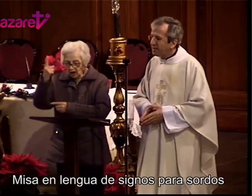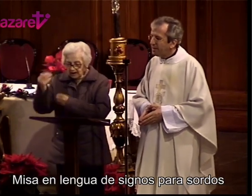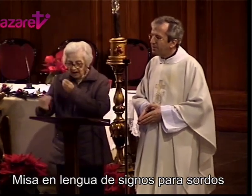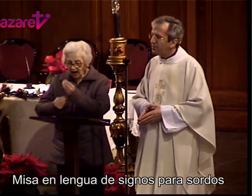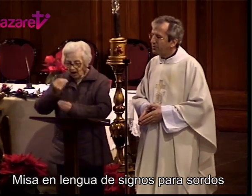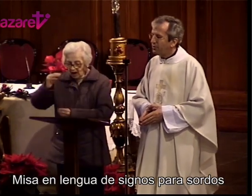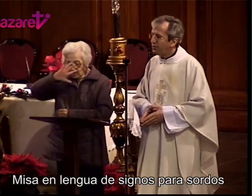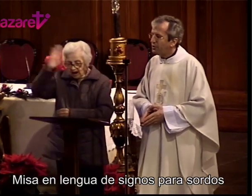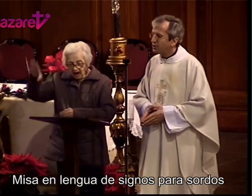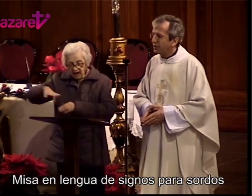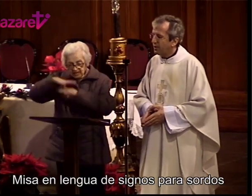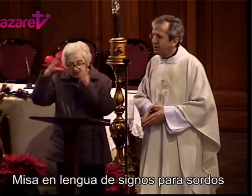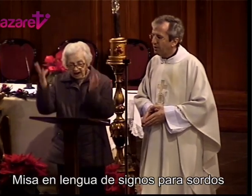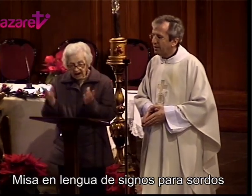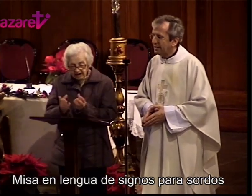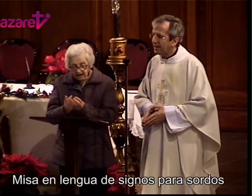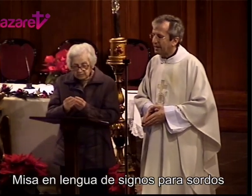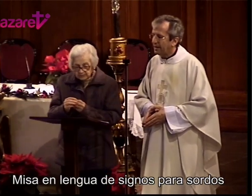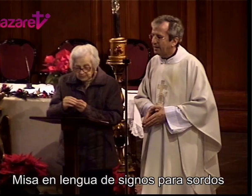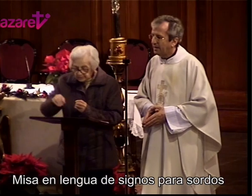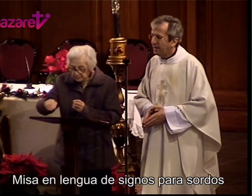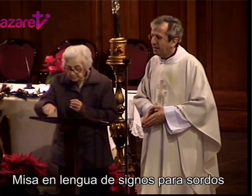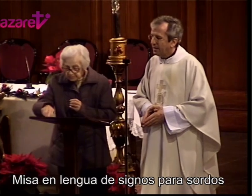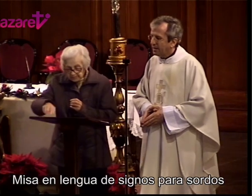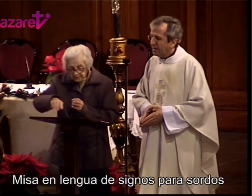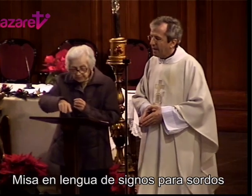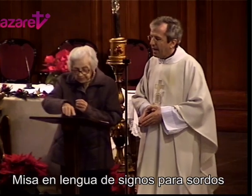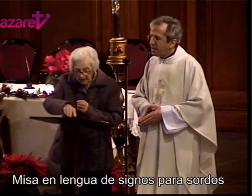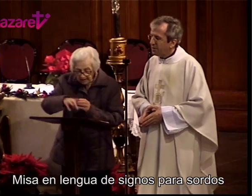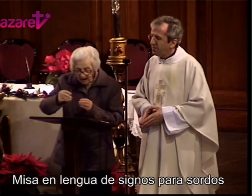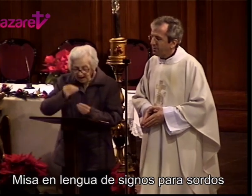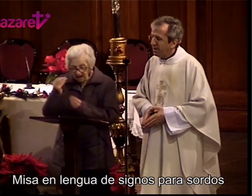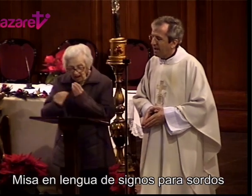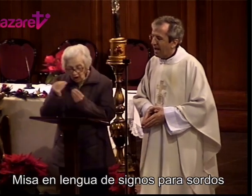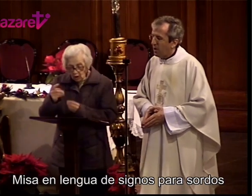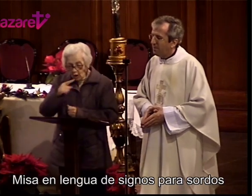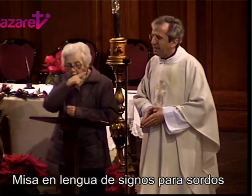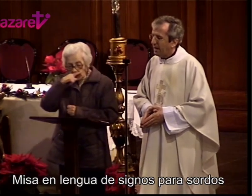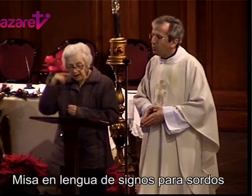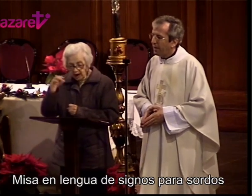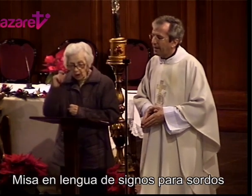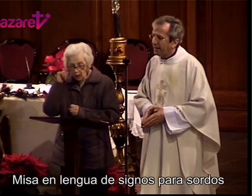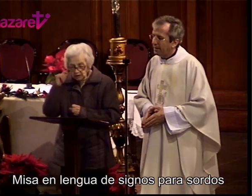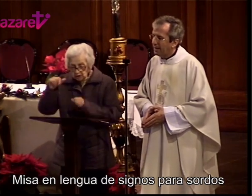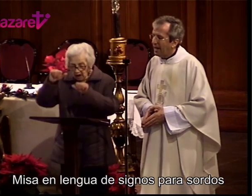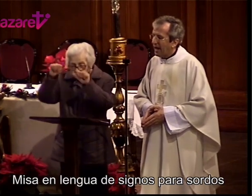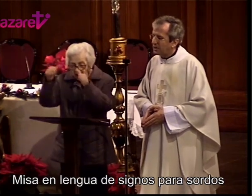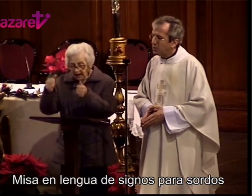principio Dios creó el cielo y la tierra e hizo al hombre y a la mujer a su